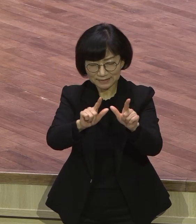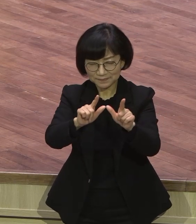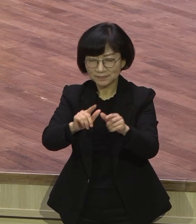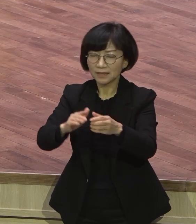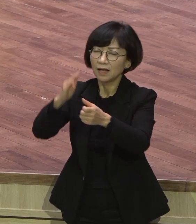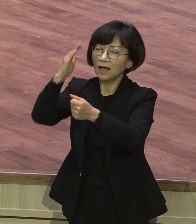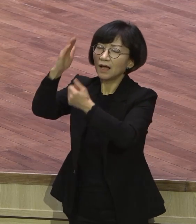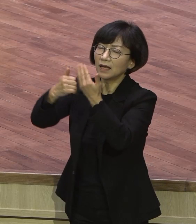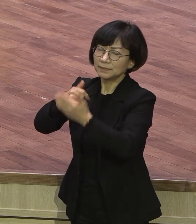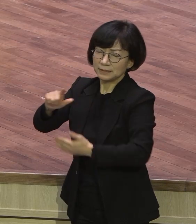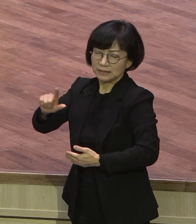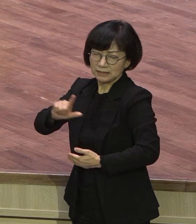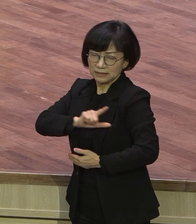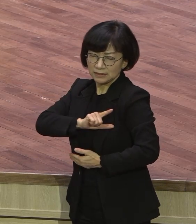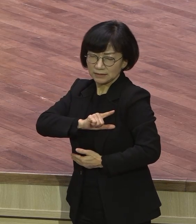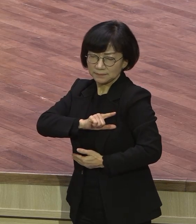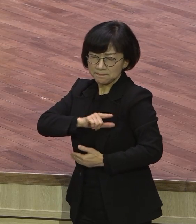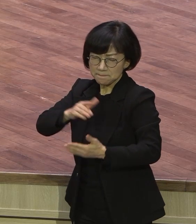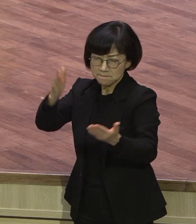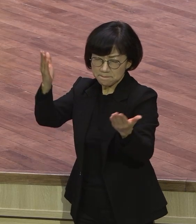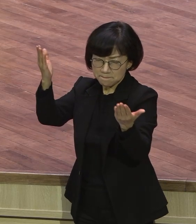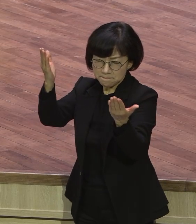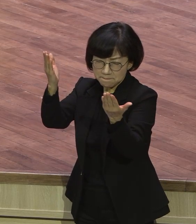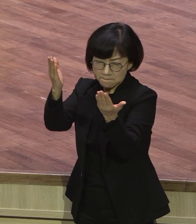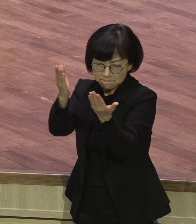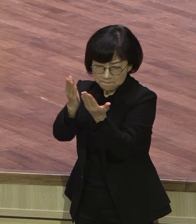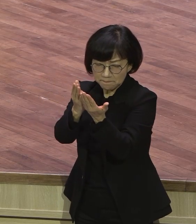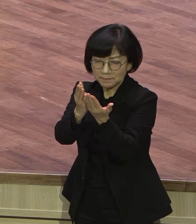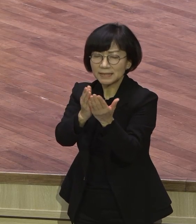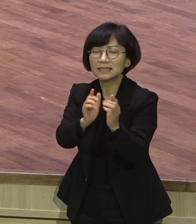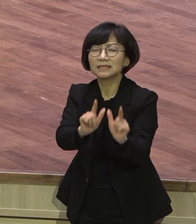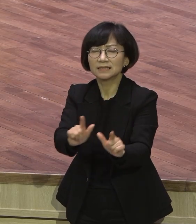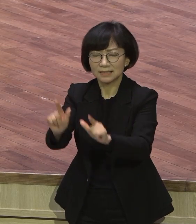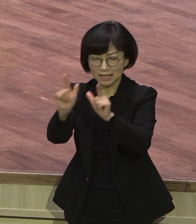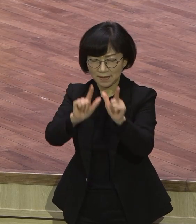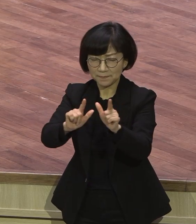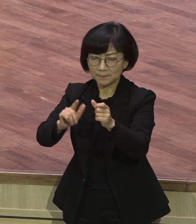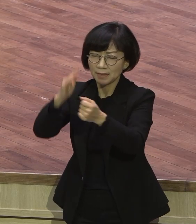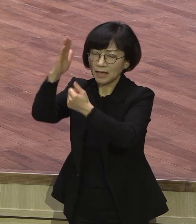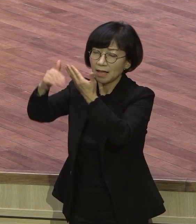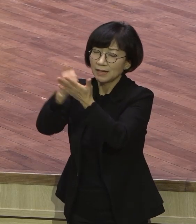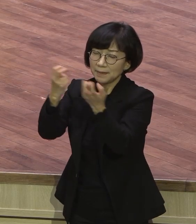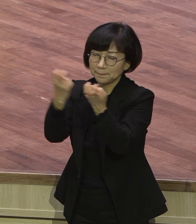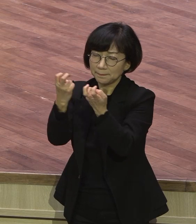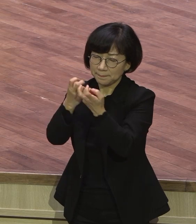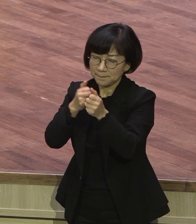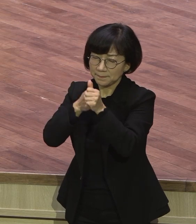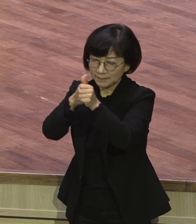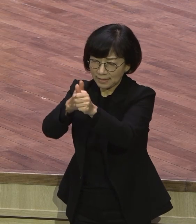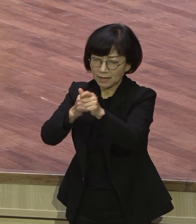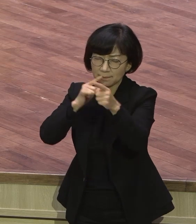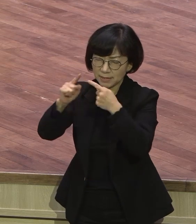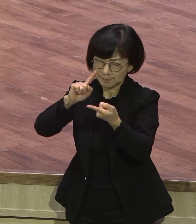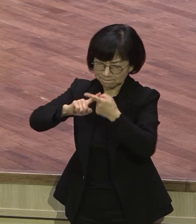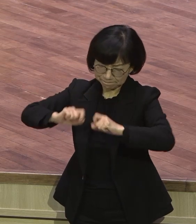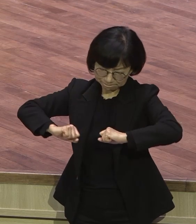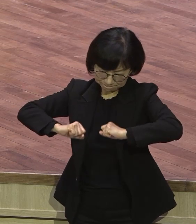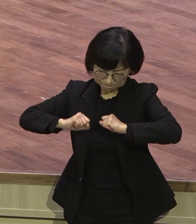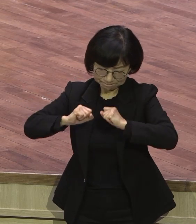합당한 삶 하나님의 방식대로 말씀에 순종하면서 살아가는 어떤